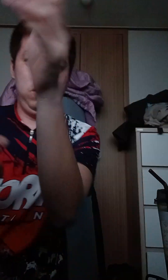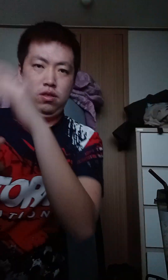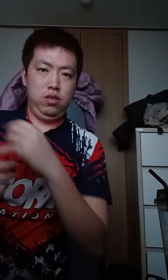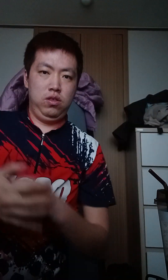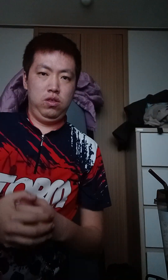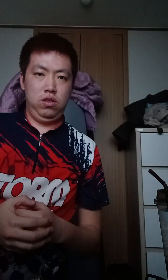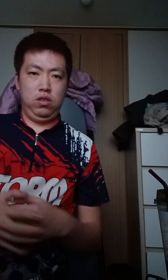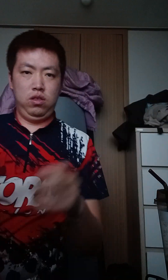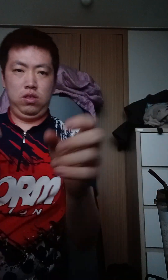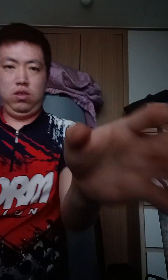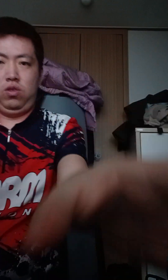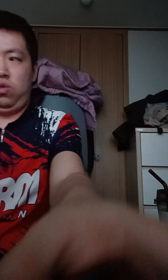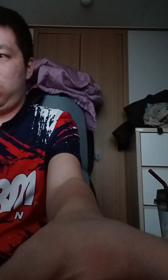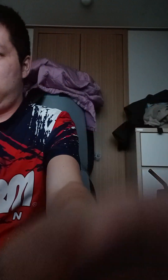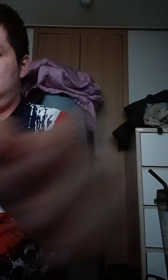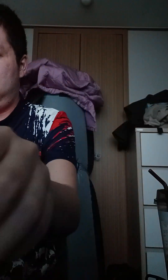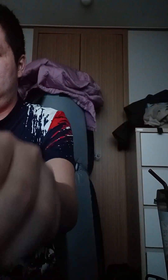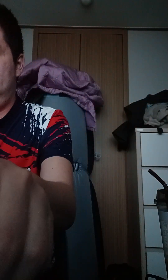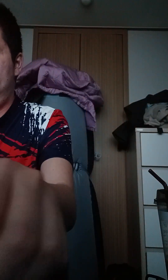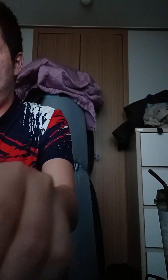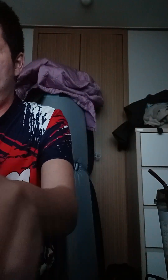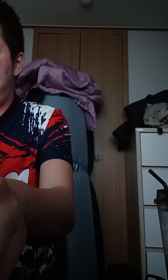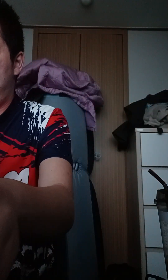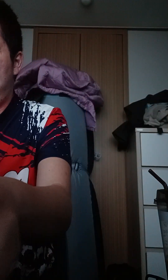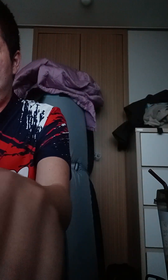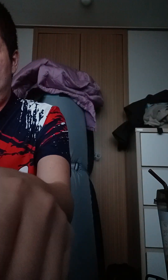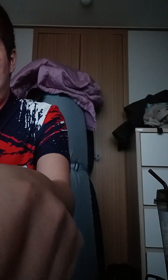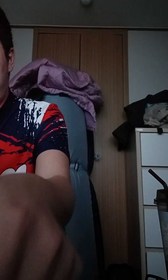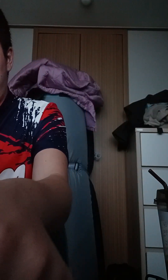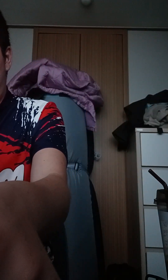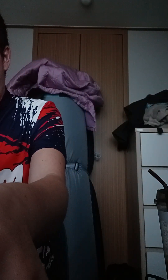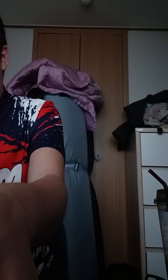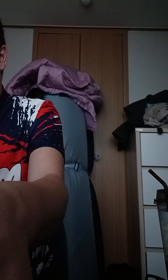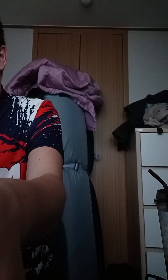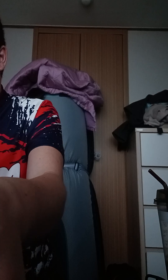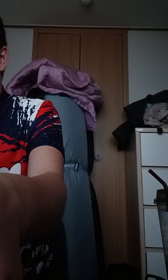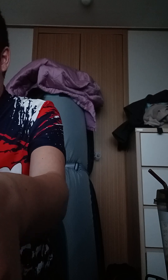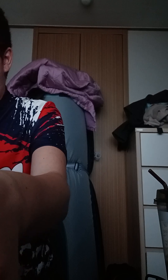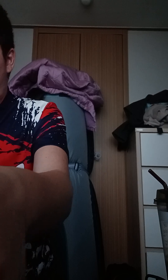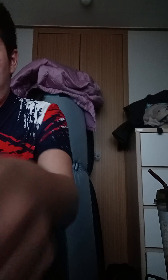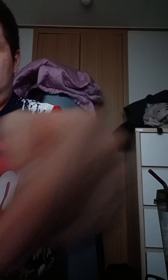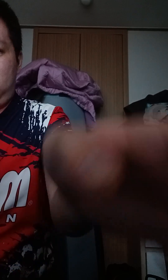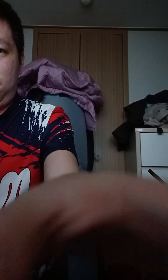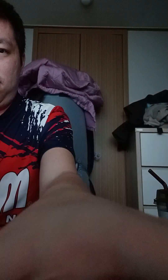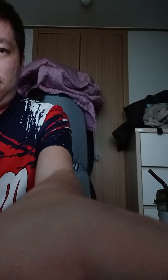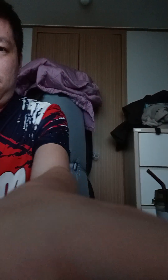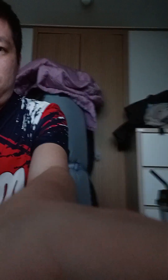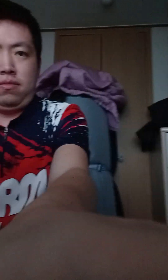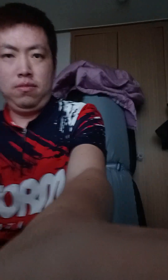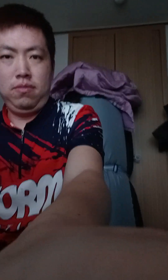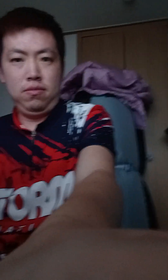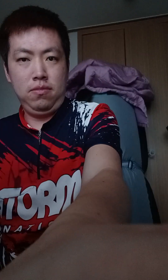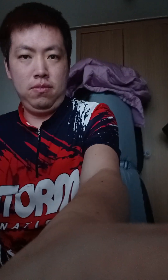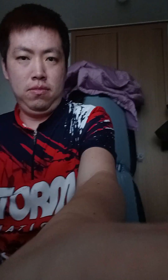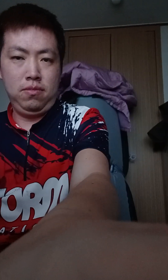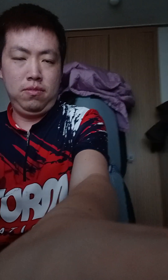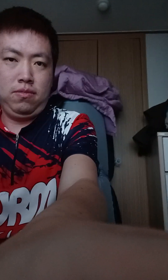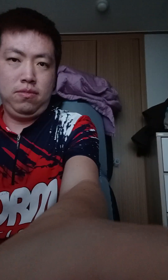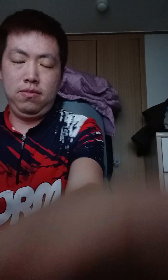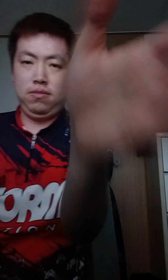9시쯤 서울 방이동에서 일어난 사고입니다. 4살짜리 원생이 어린이집 통학버스에서 내린 뒤 출발하는 버스에